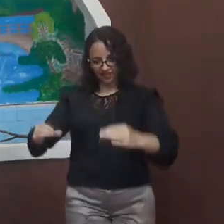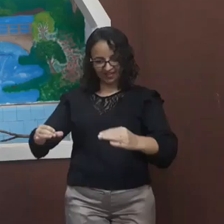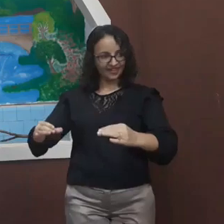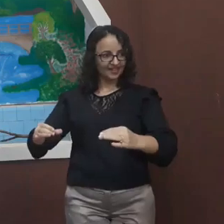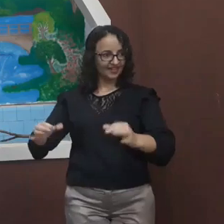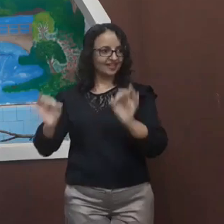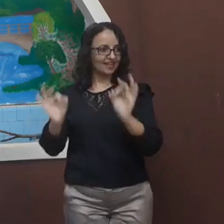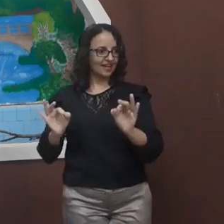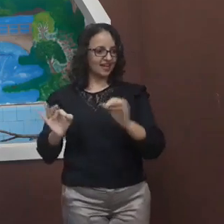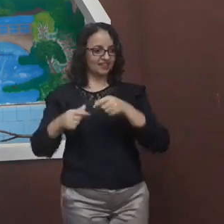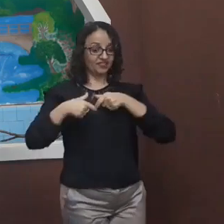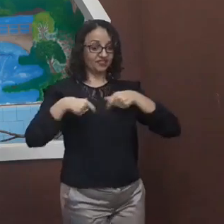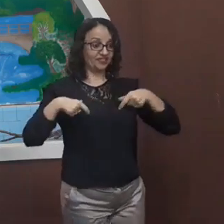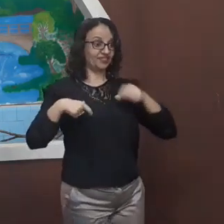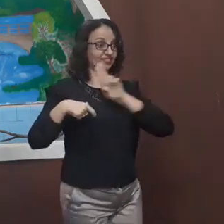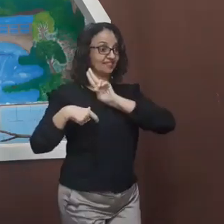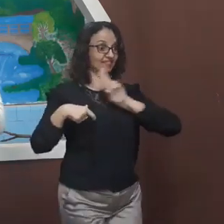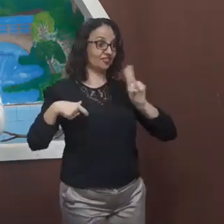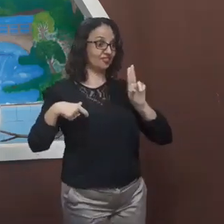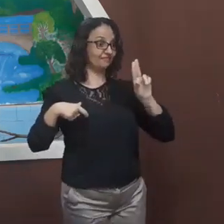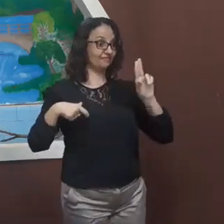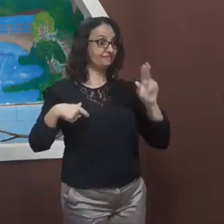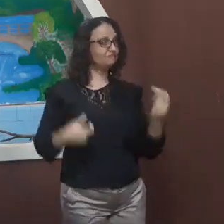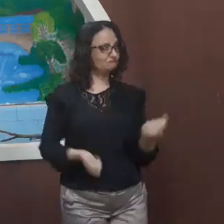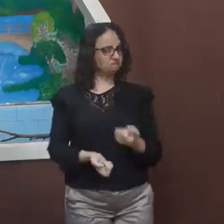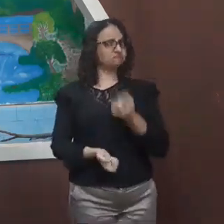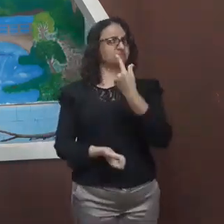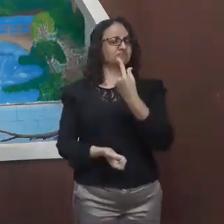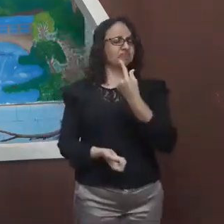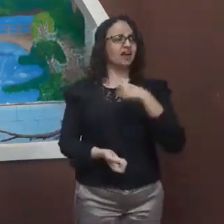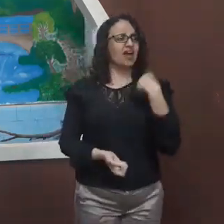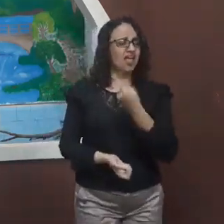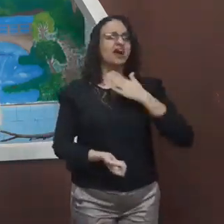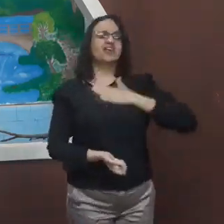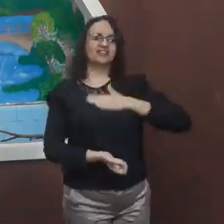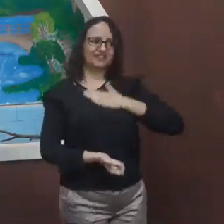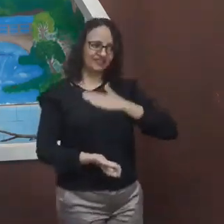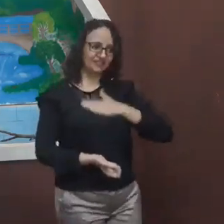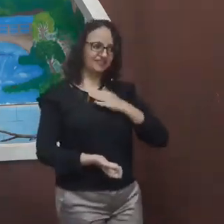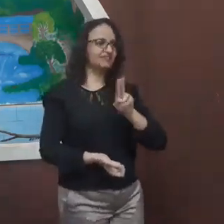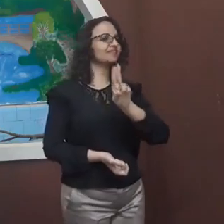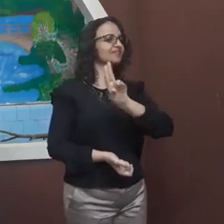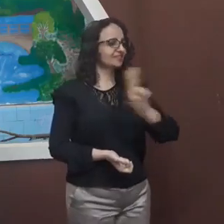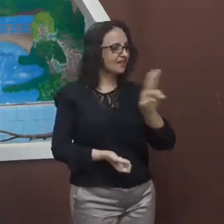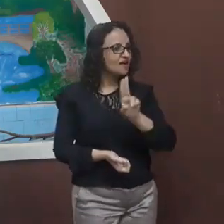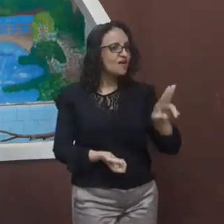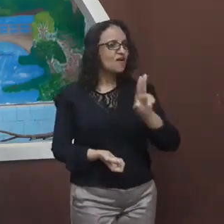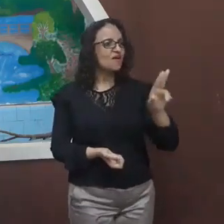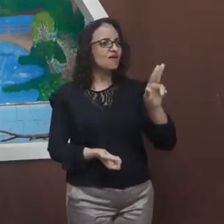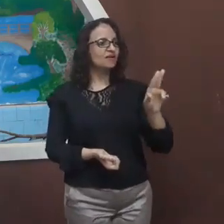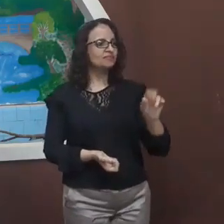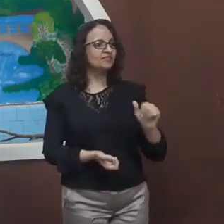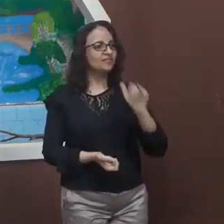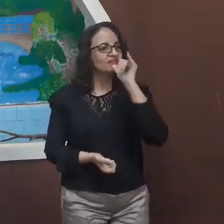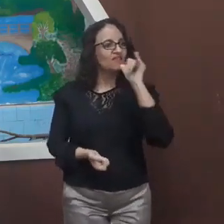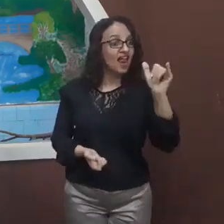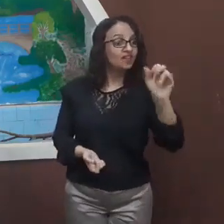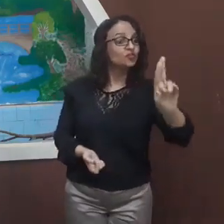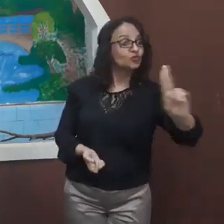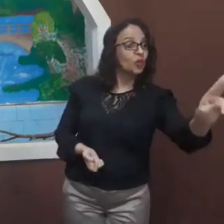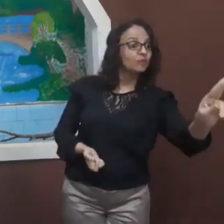o nome dele. E é tão interessante, nós gostamos que nos chamem pelo nome. O nome é importante,